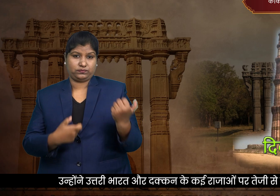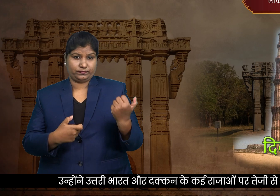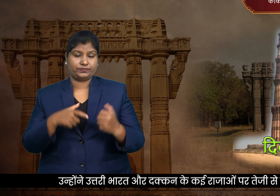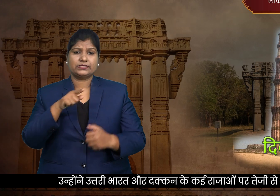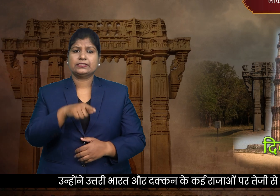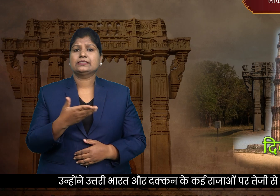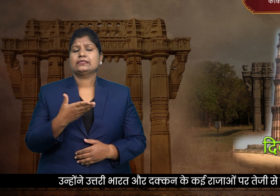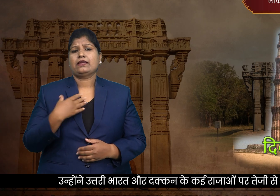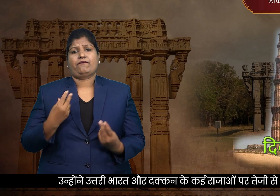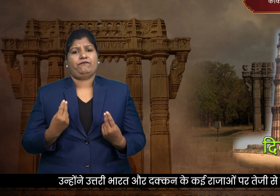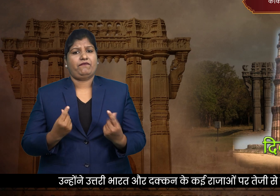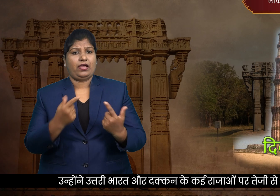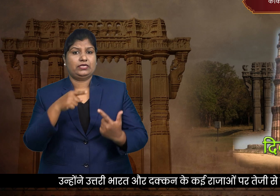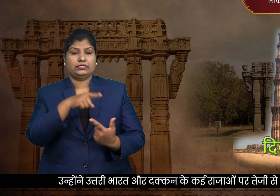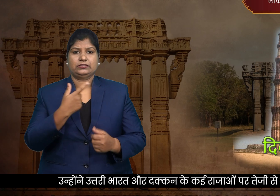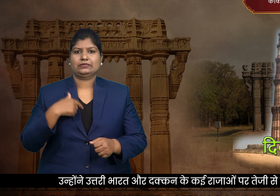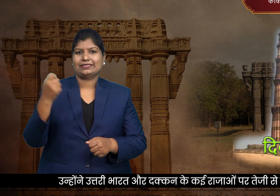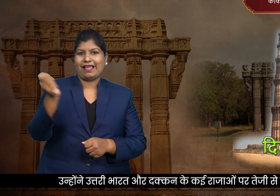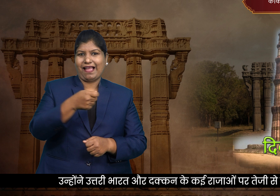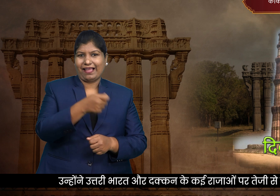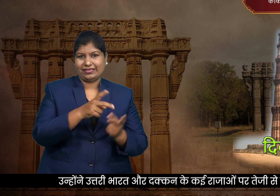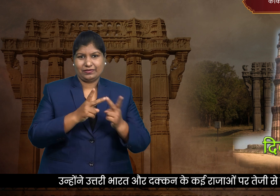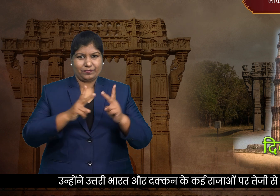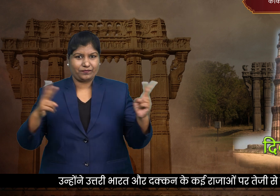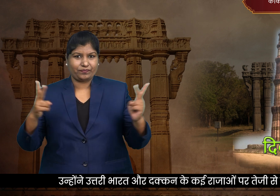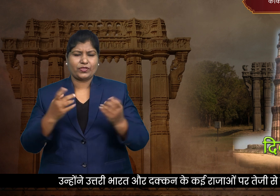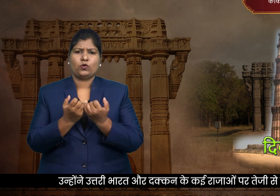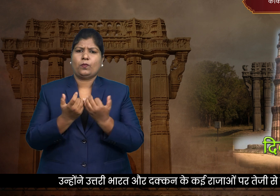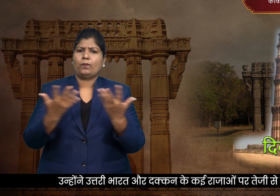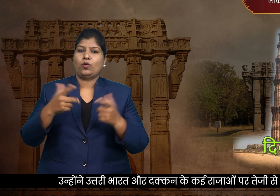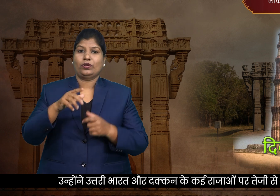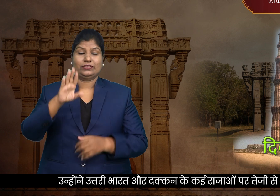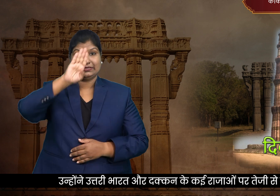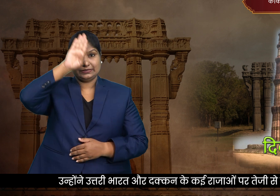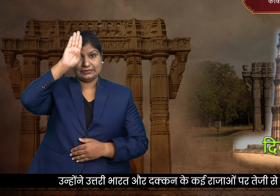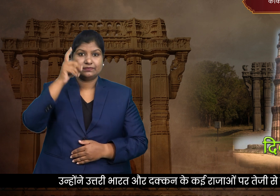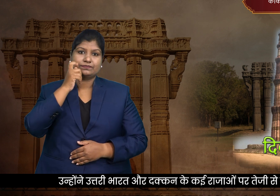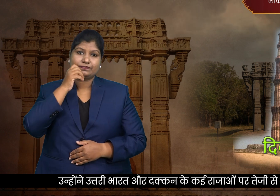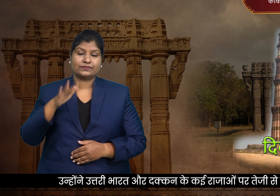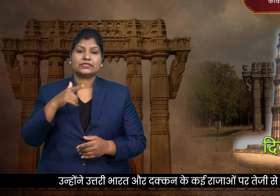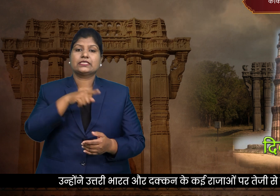राजाओं पर तेजी से विजय प्राप्त की।